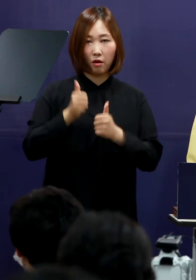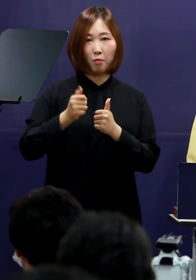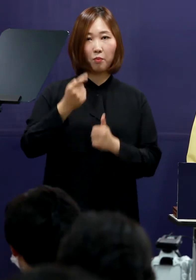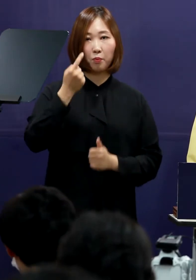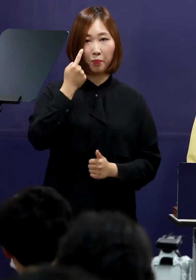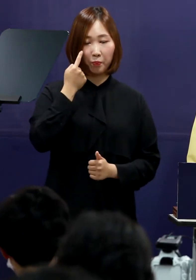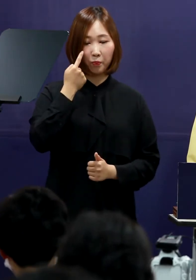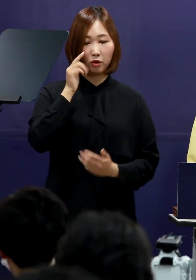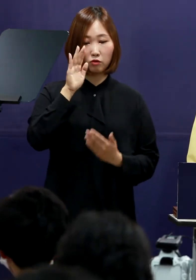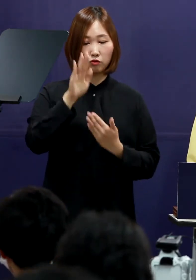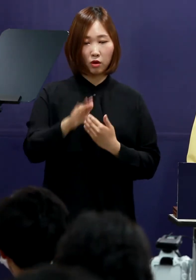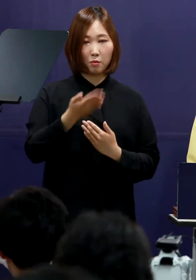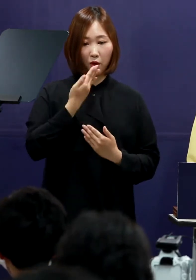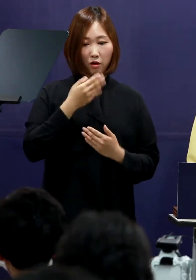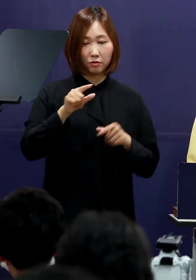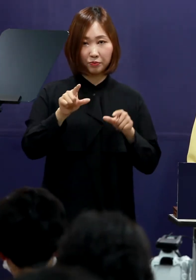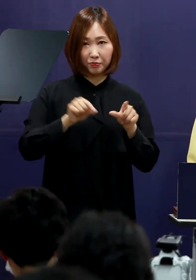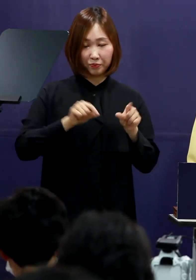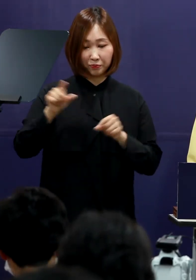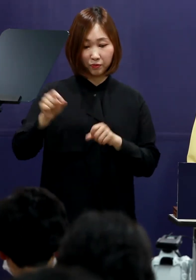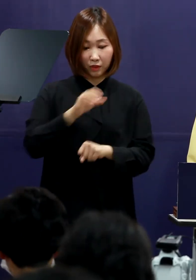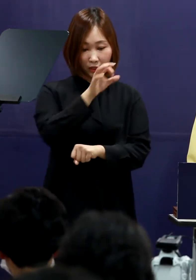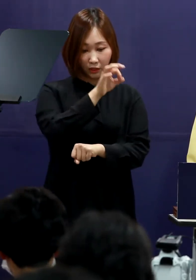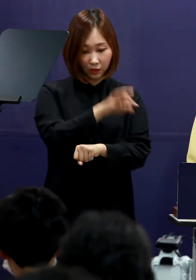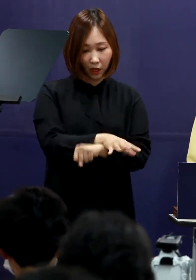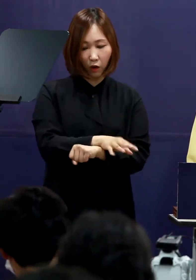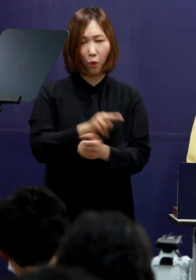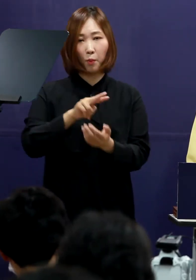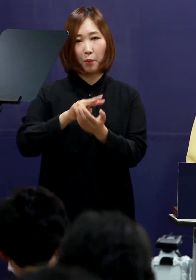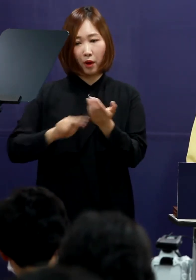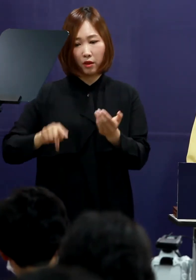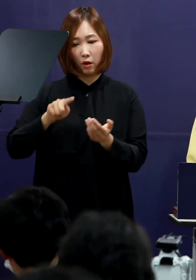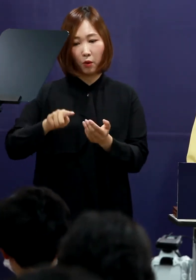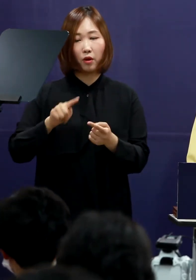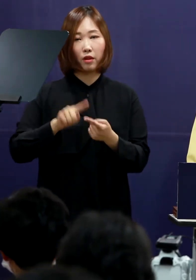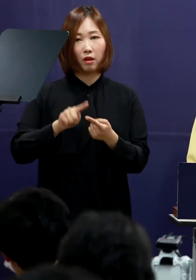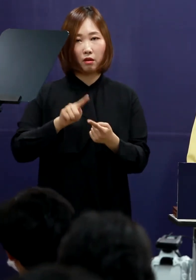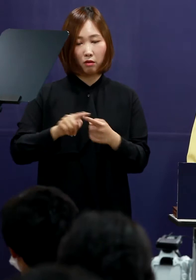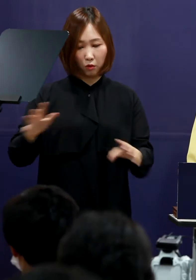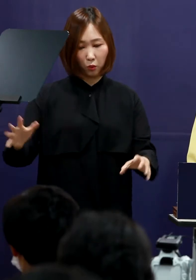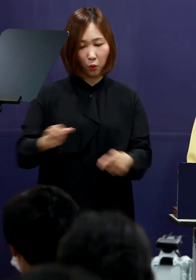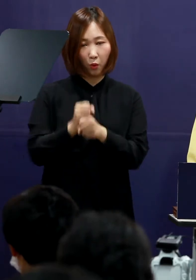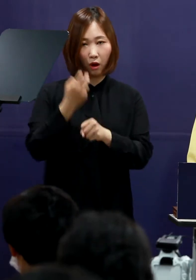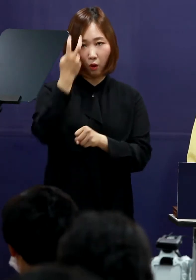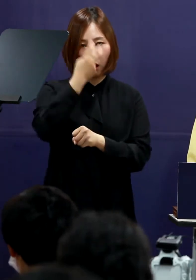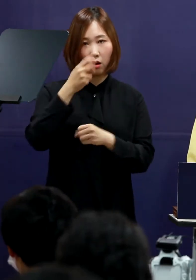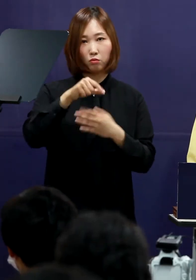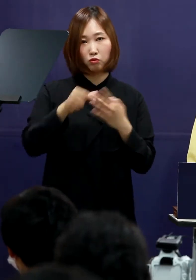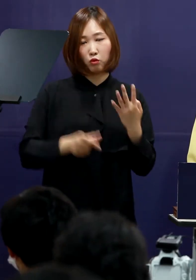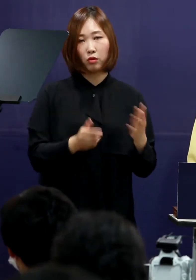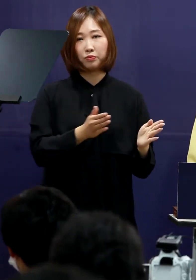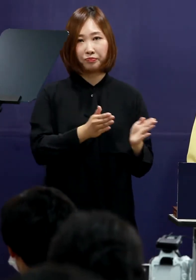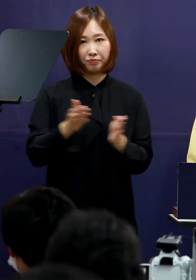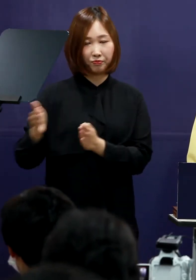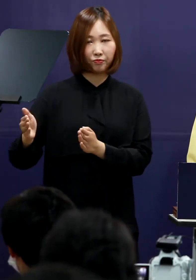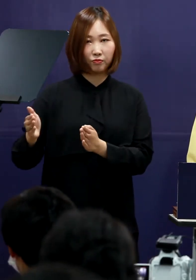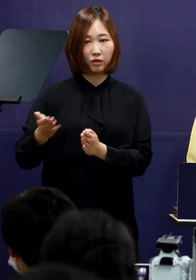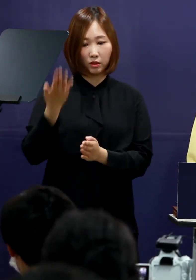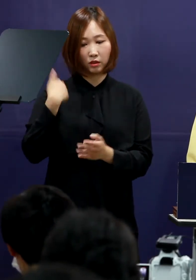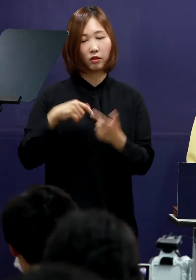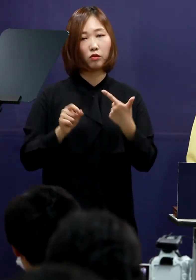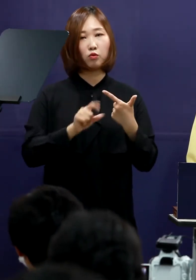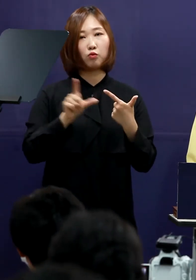식재료 통합 수발주 프로그램을 구축하는 등 사전 준비를 해왔습니다. 그리고 우리 시는 지난해